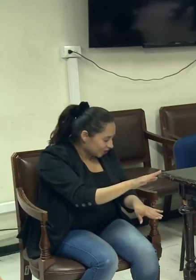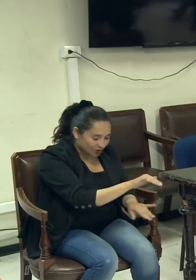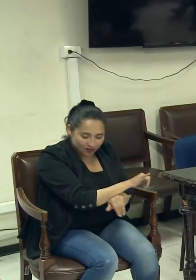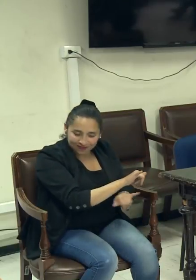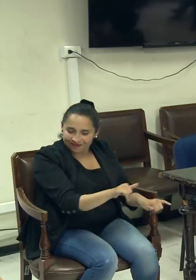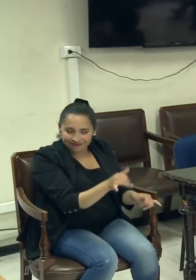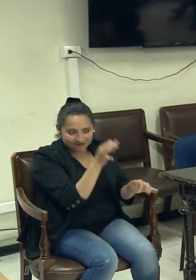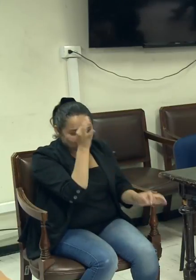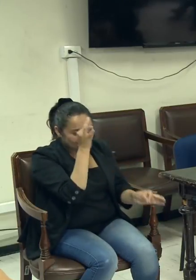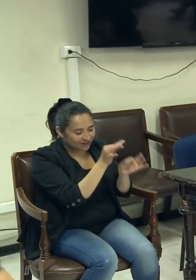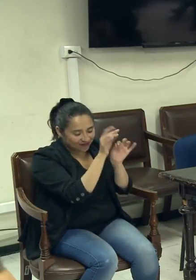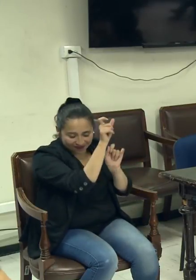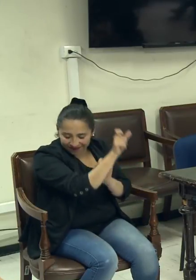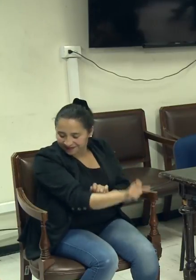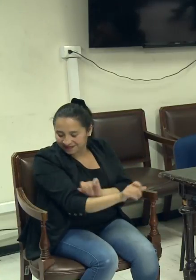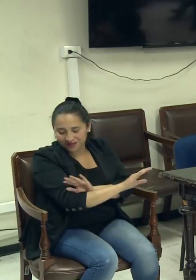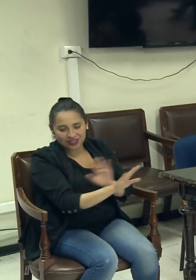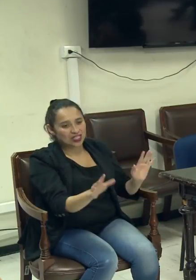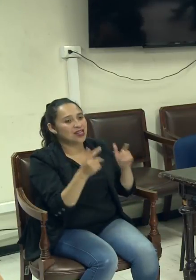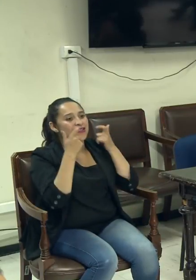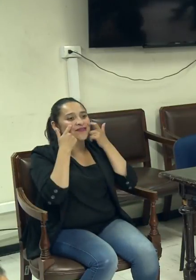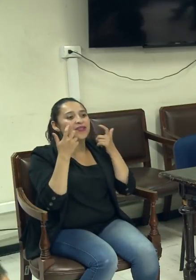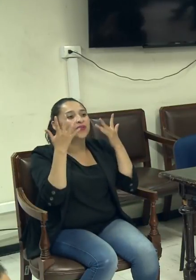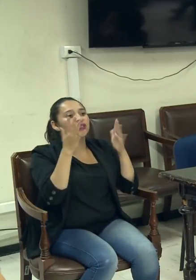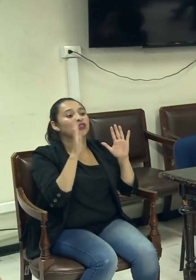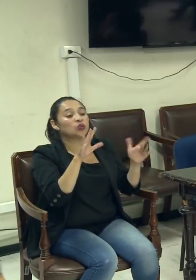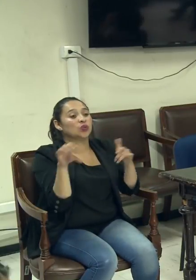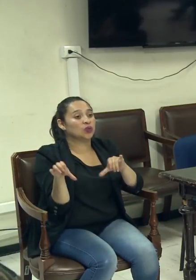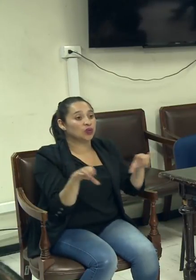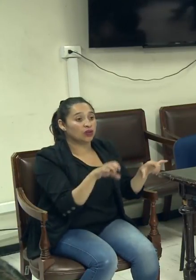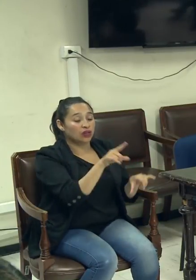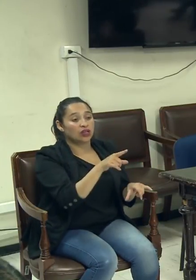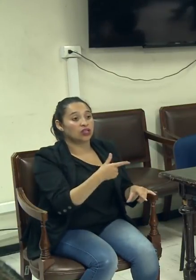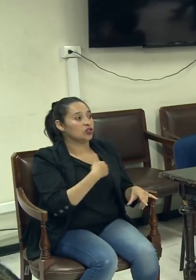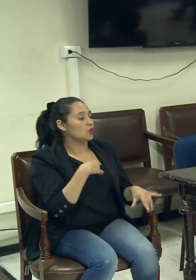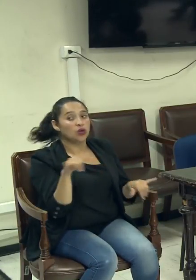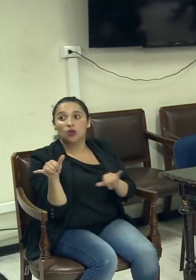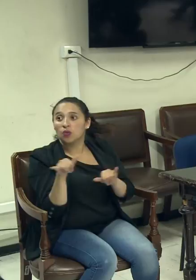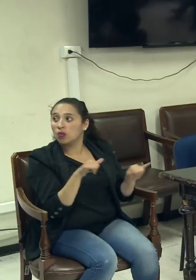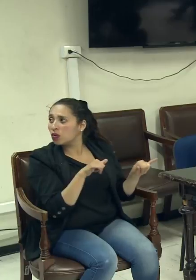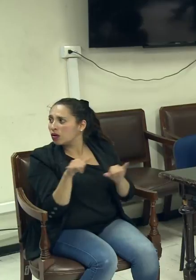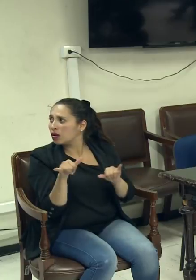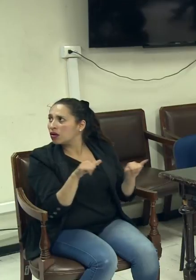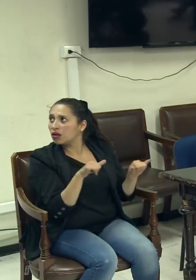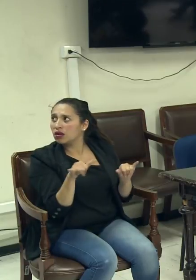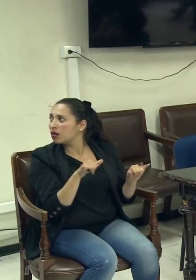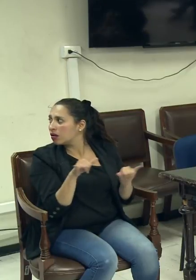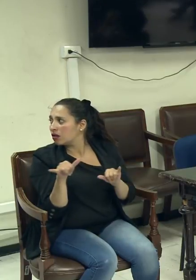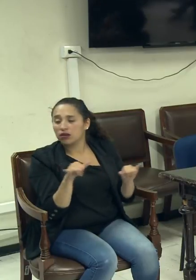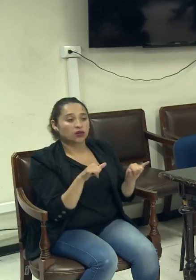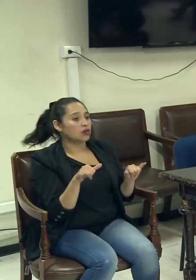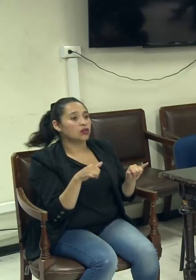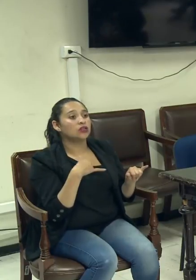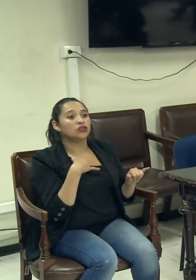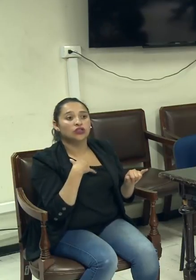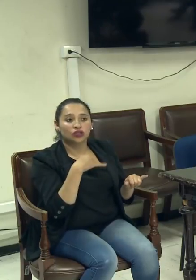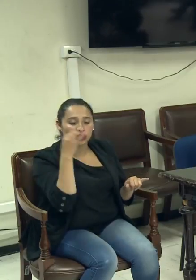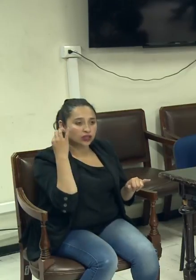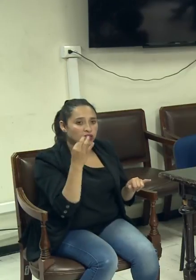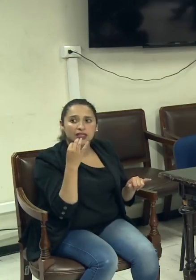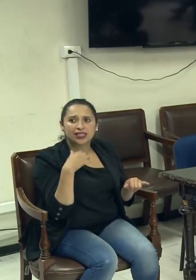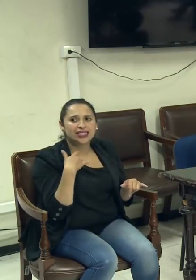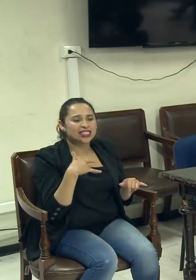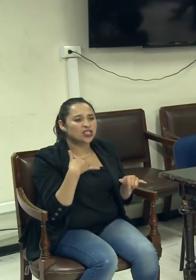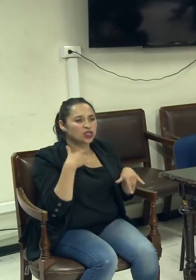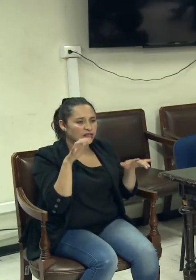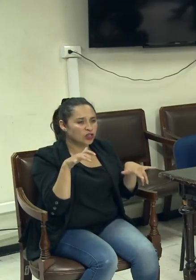lo adoraba. Una de las personas a quien más admiré, seguí y hubiera metido la mano en el fuego por